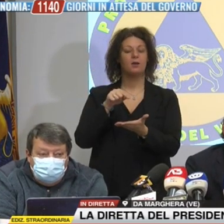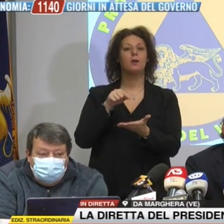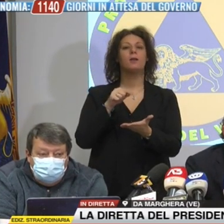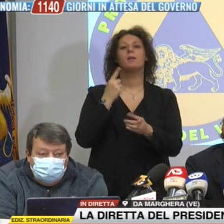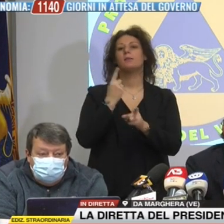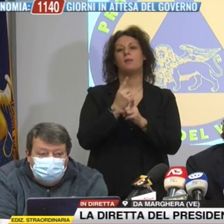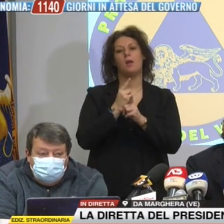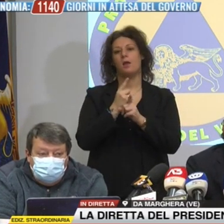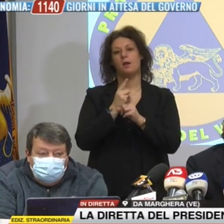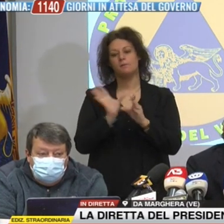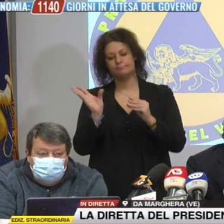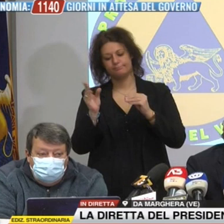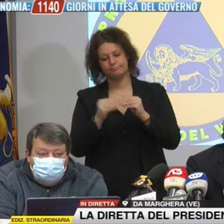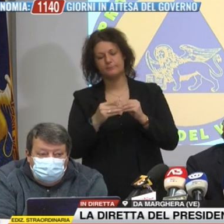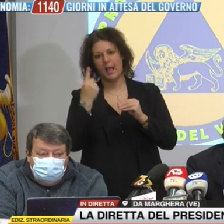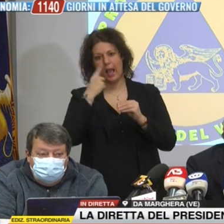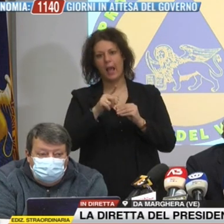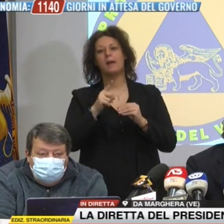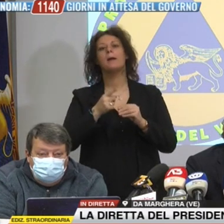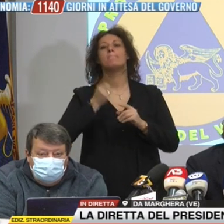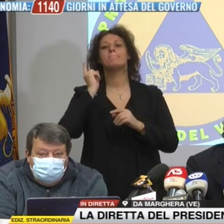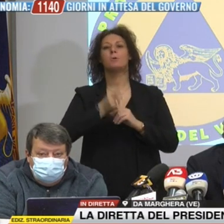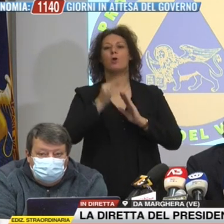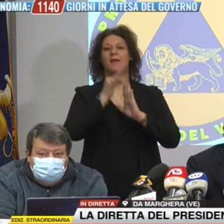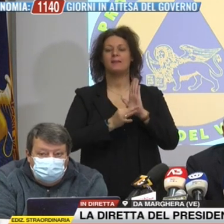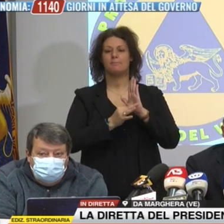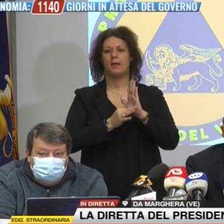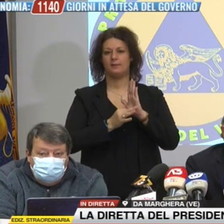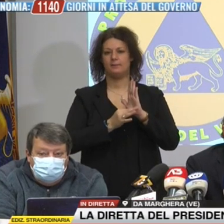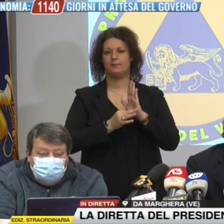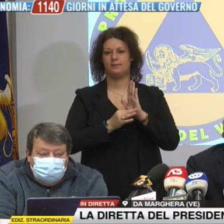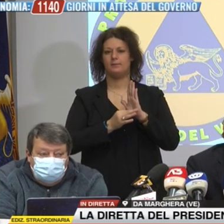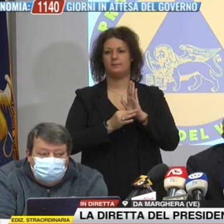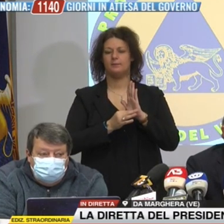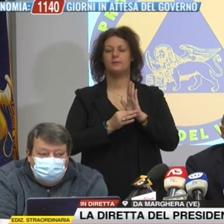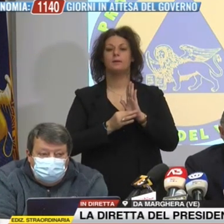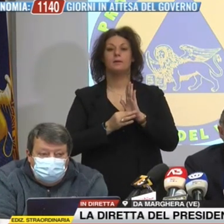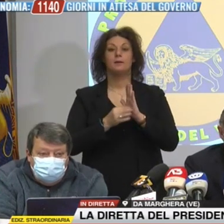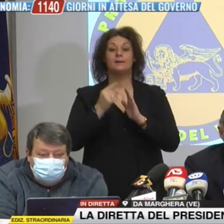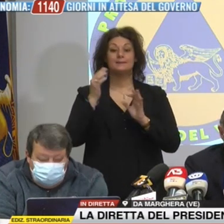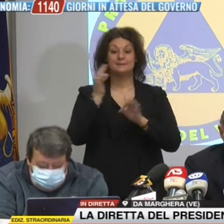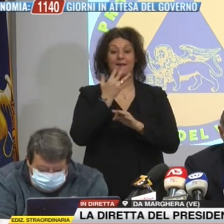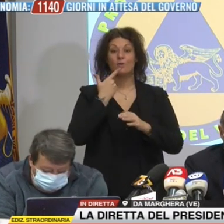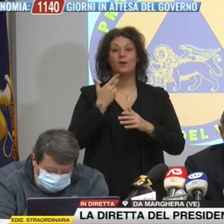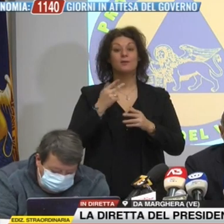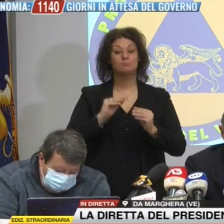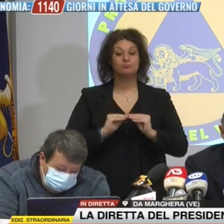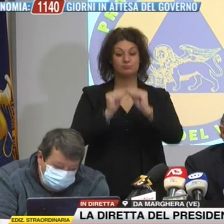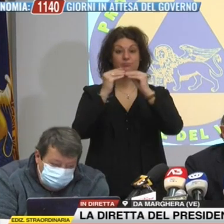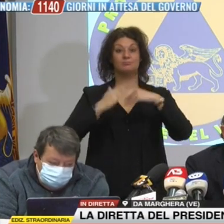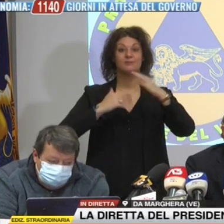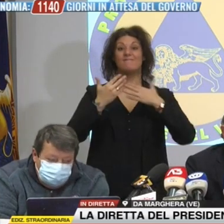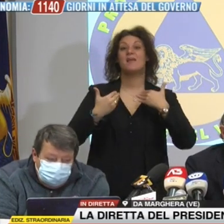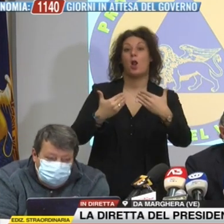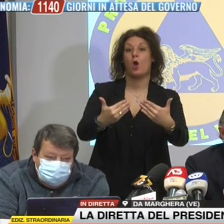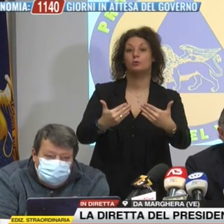provvedimenti commissariali, ve lo dico fino in fondo, cioè nel senso che se vogliamo fare veloce queste opere bisogna che ci sia un po' di attività